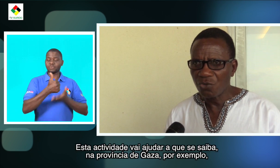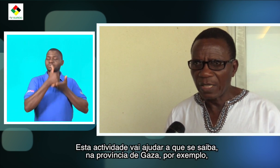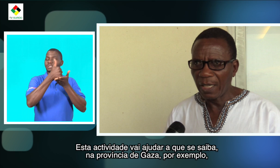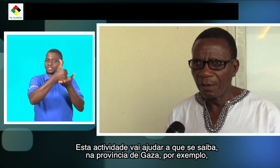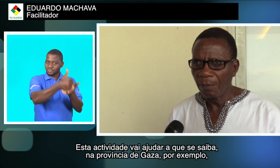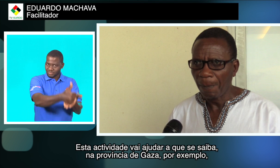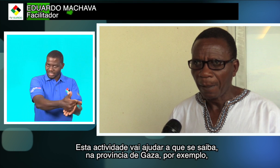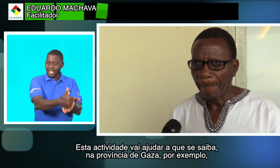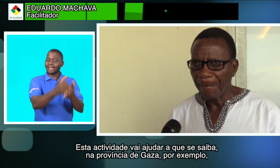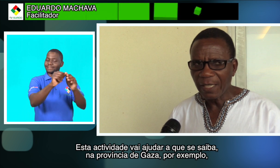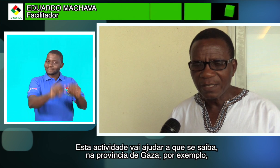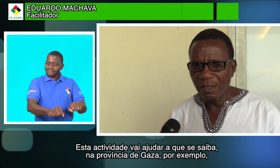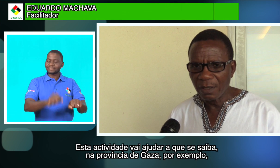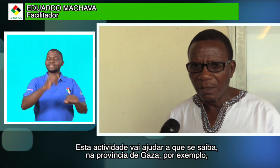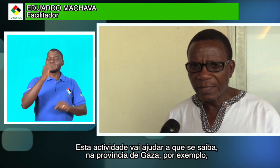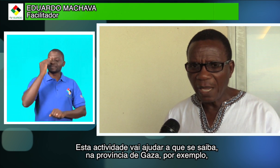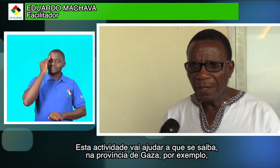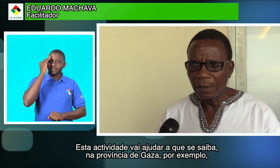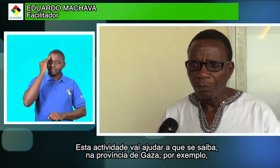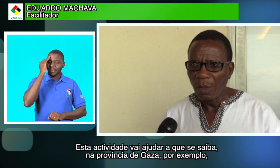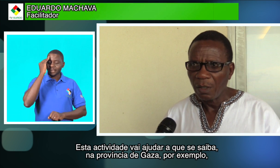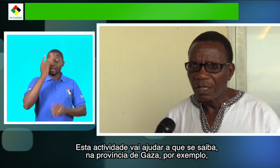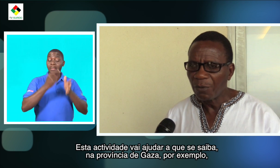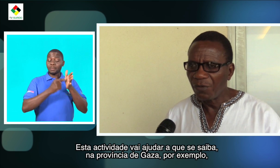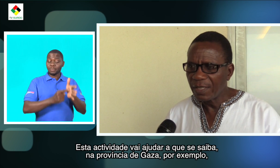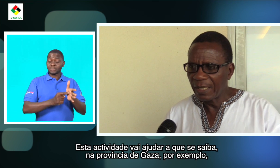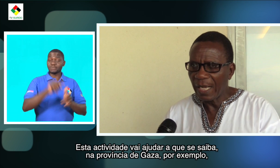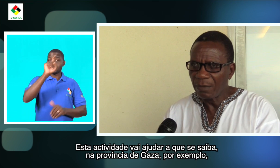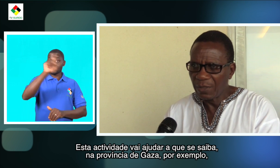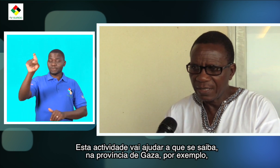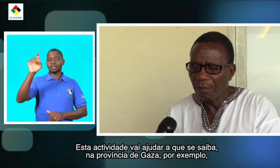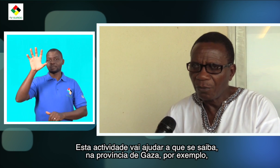ajudar a que se saiba, na província de Gaza, por exemplo,